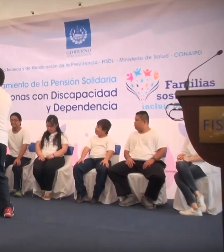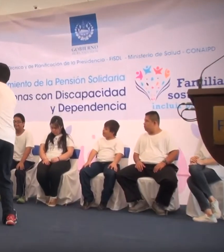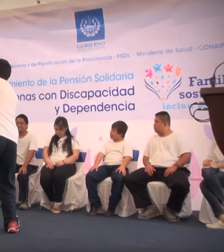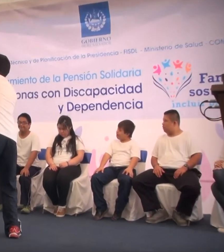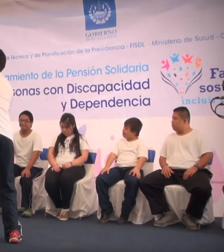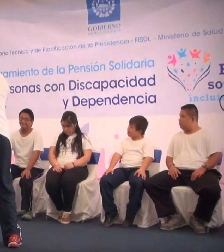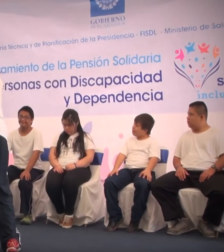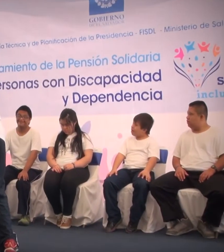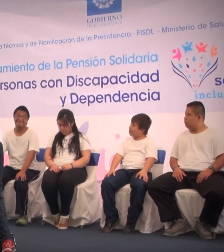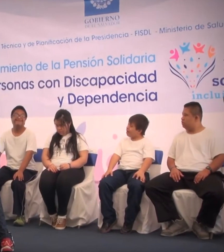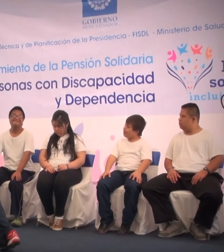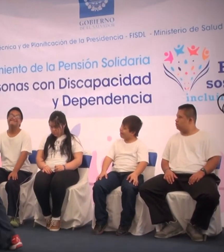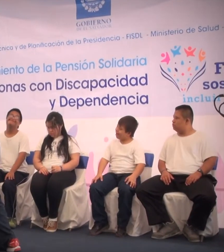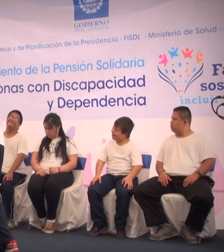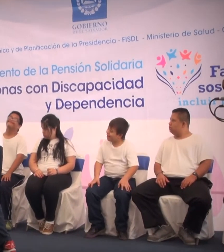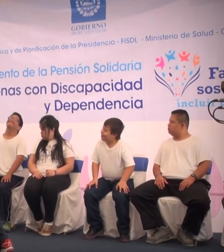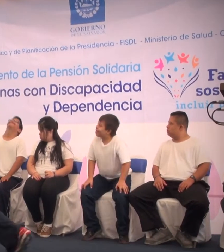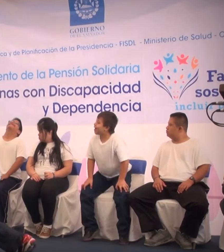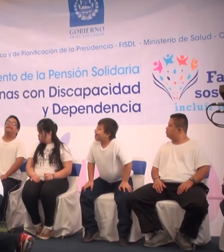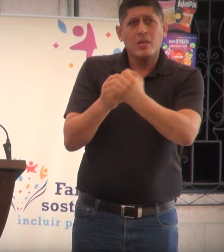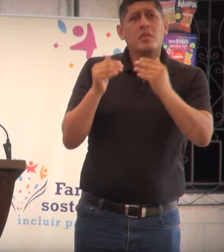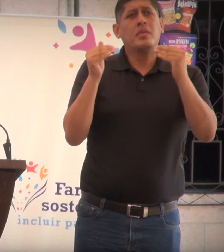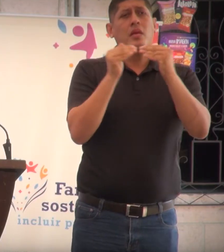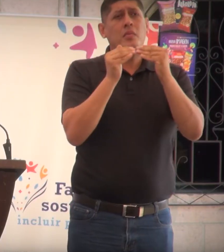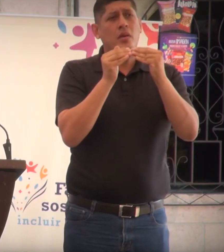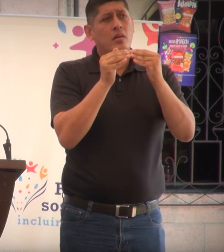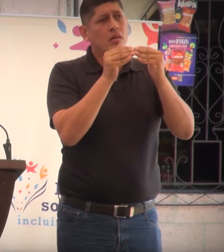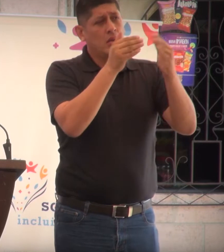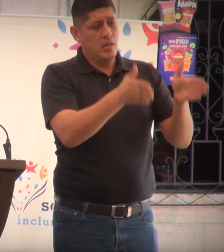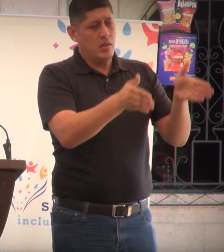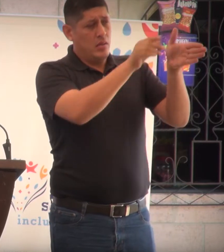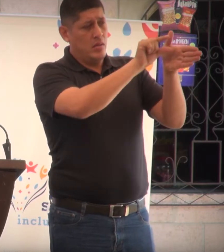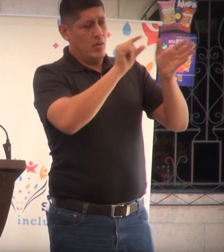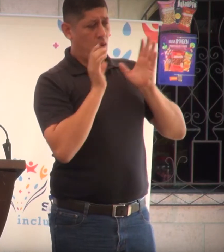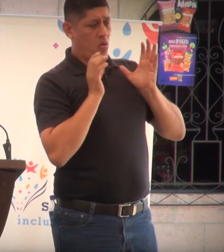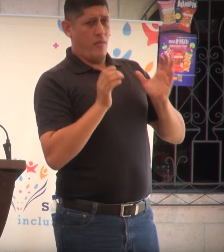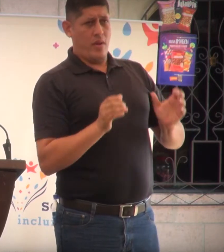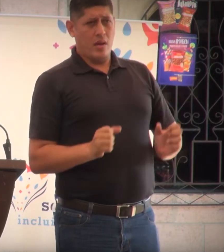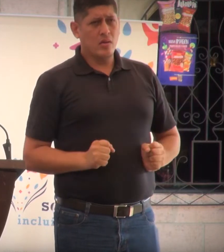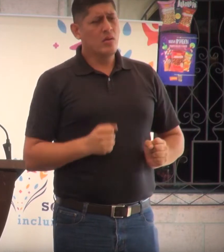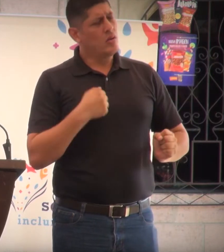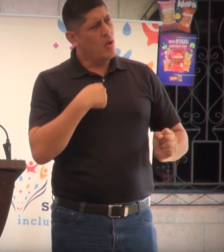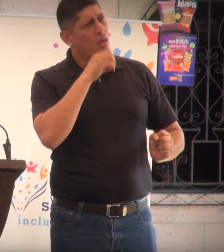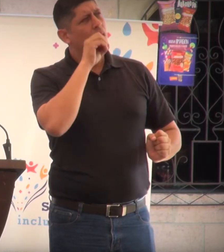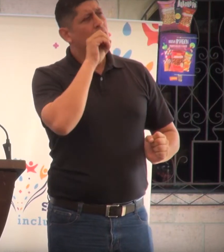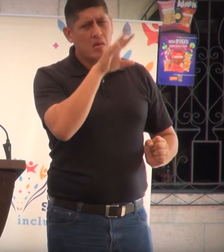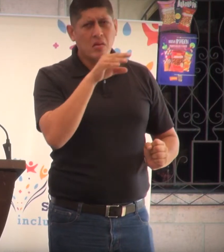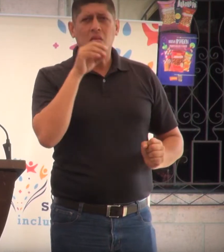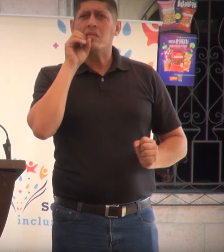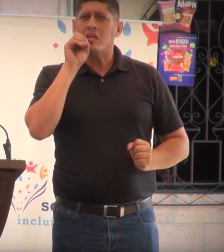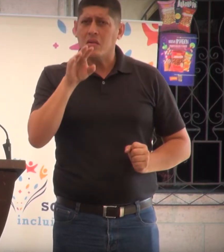la existencia en esta tierra. Agradecer al gobierno central, siempre lo he dicho cuando tengo la oportunidad de compartir